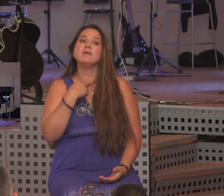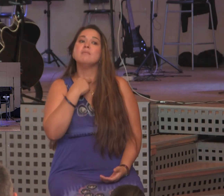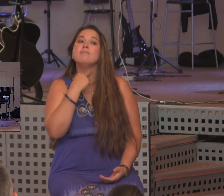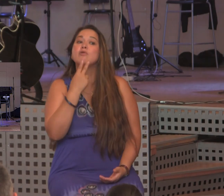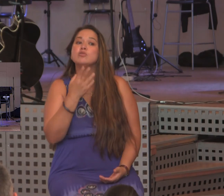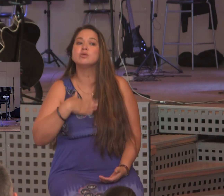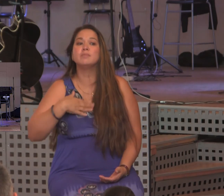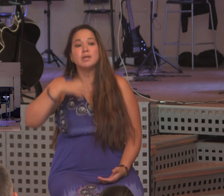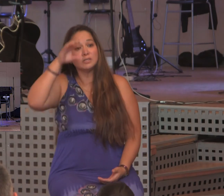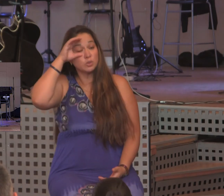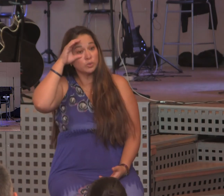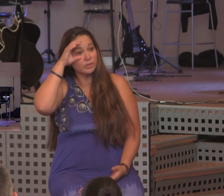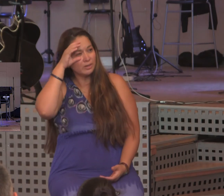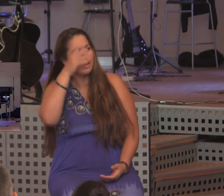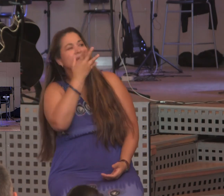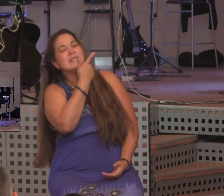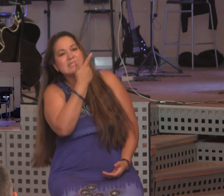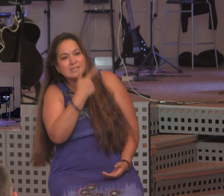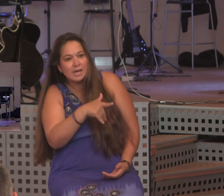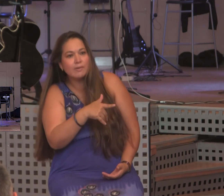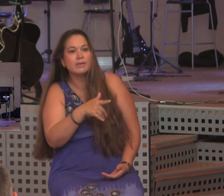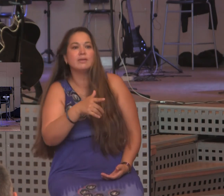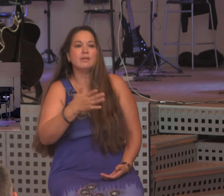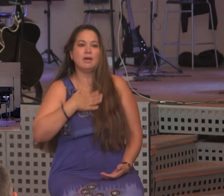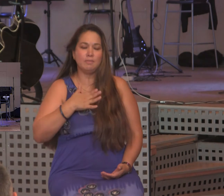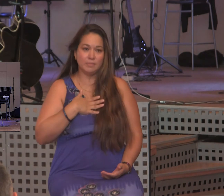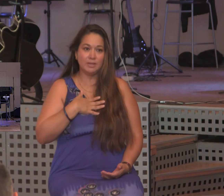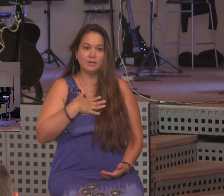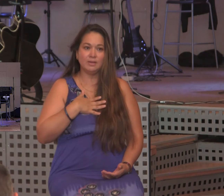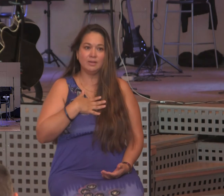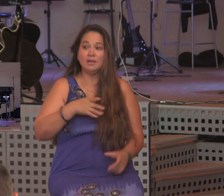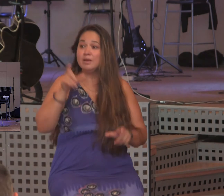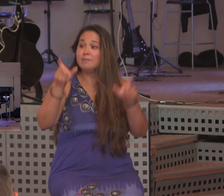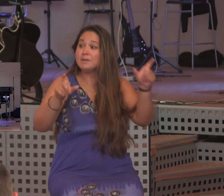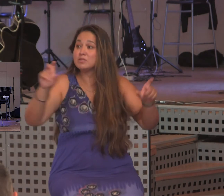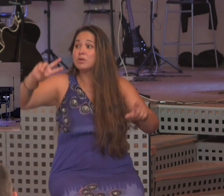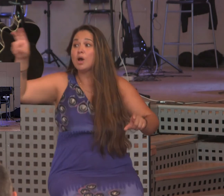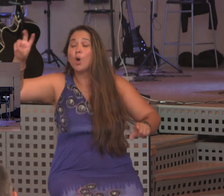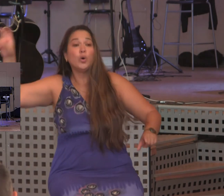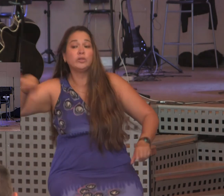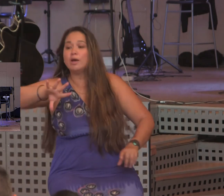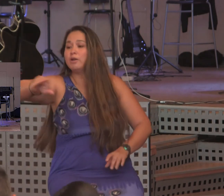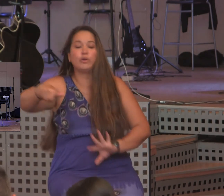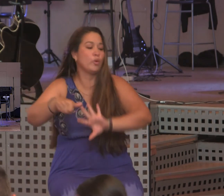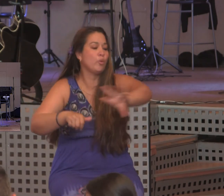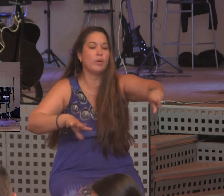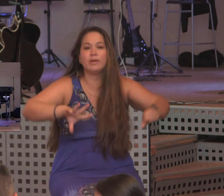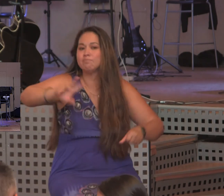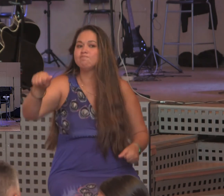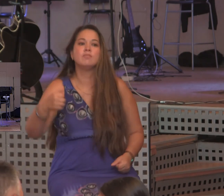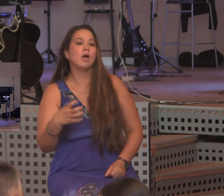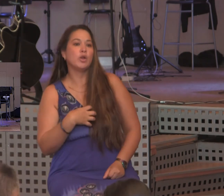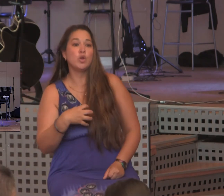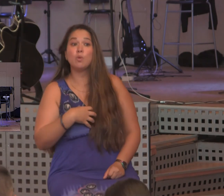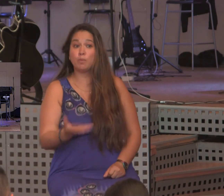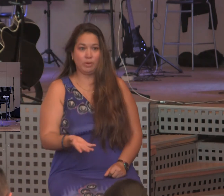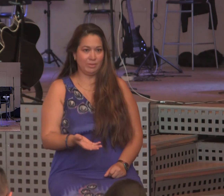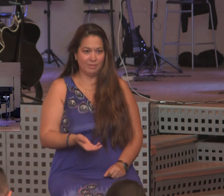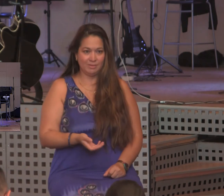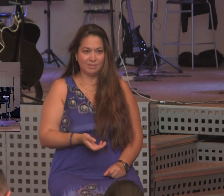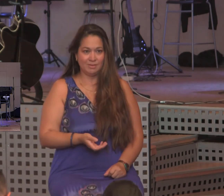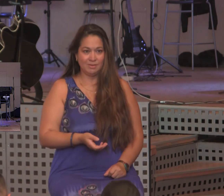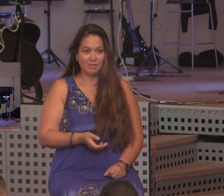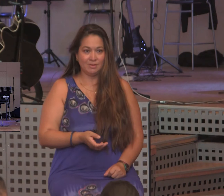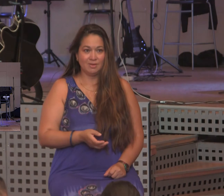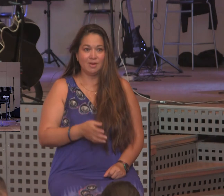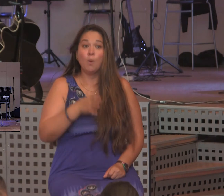eterna, jamás perecerán y nadie podrá arrebatármelas, como no pueden arrebatárselas a mi Padre, que con